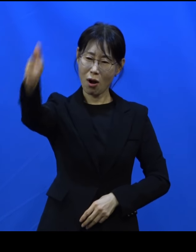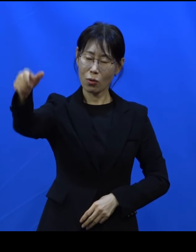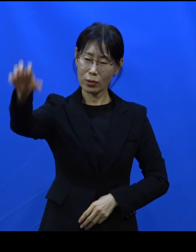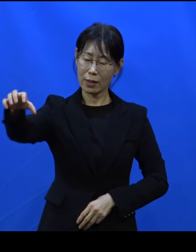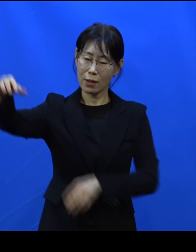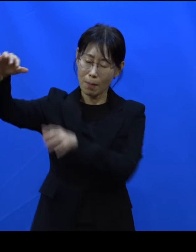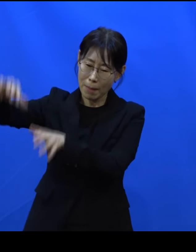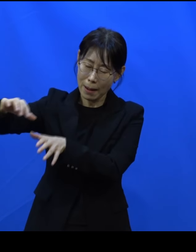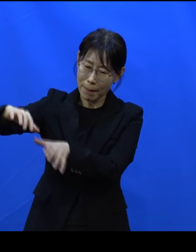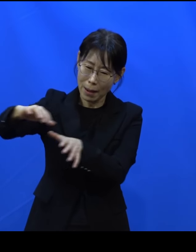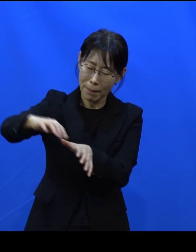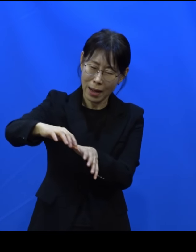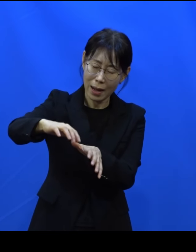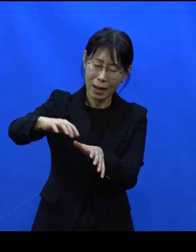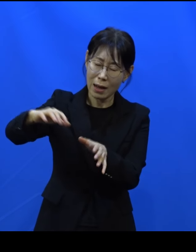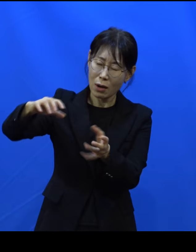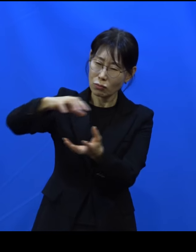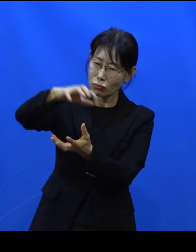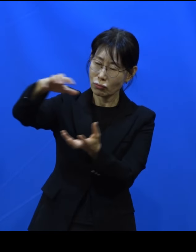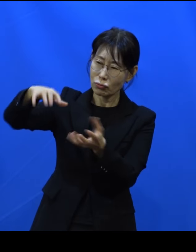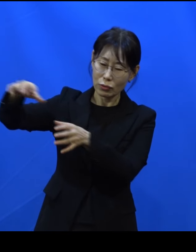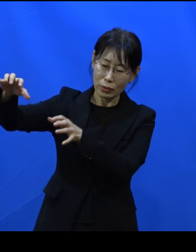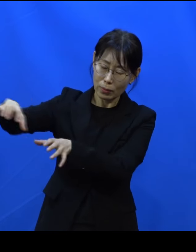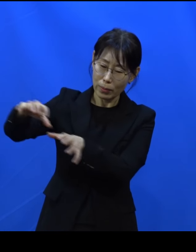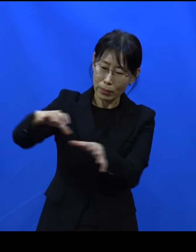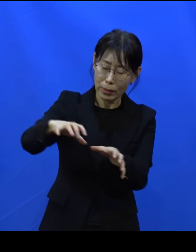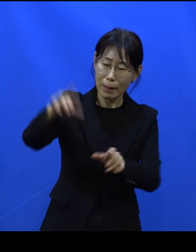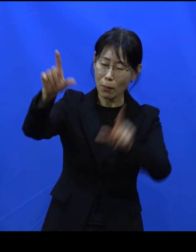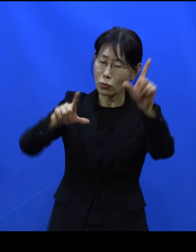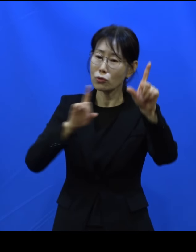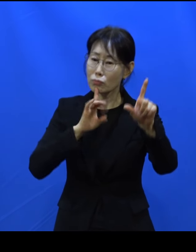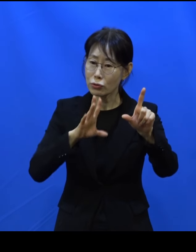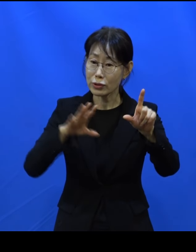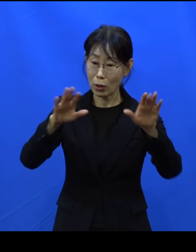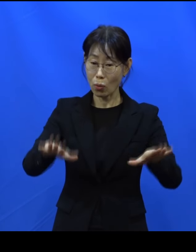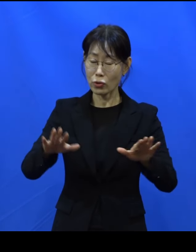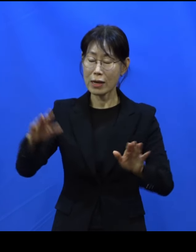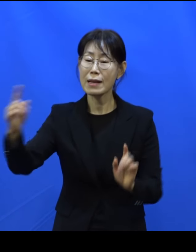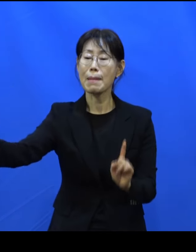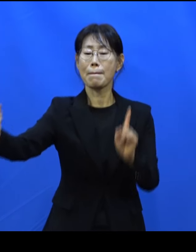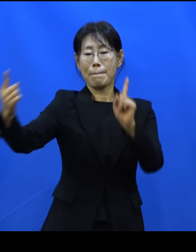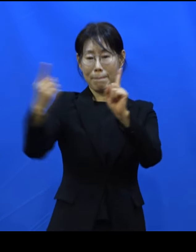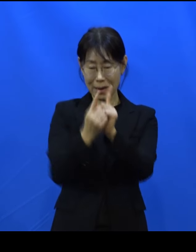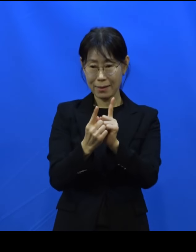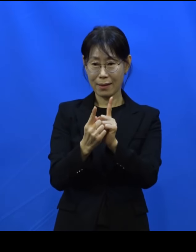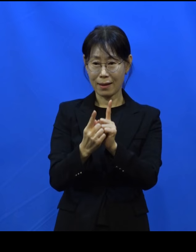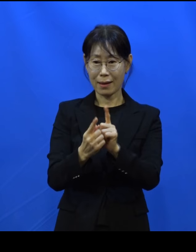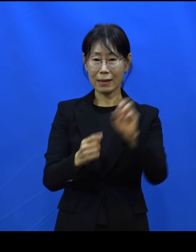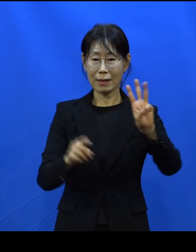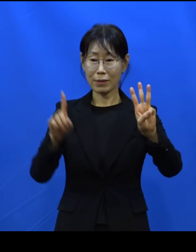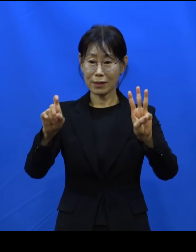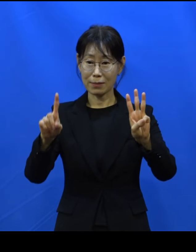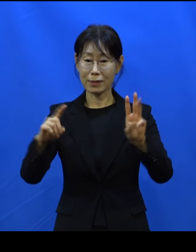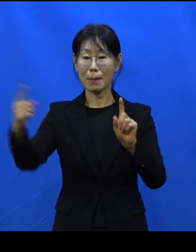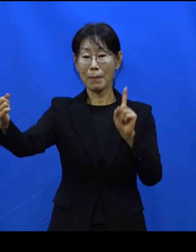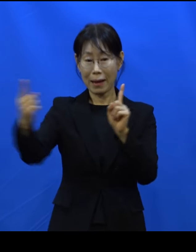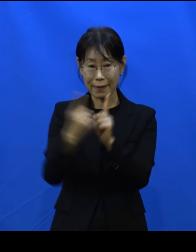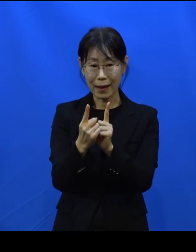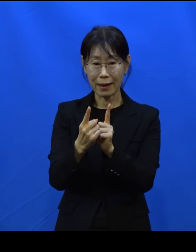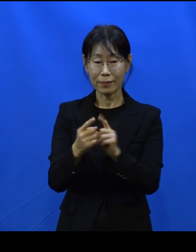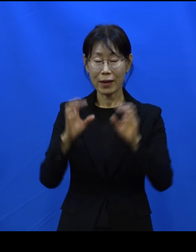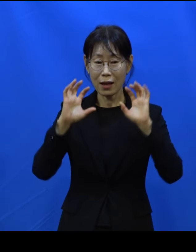꾸며진 가마, 이제 도착을 했어요. 자, 이것은 계시록 19장과 연결이 될 수 있어요. 어린